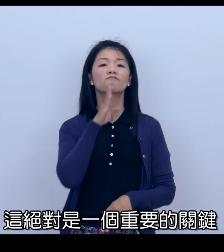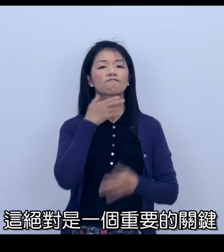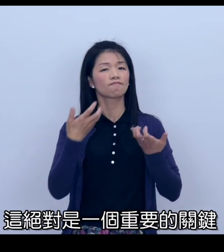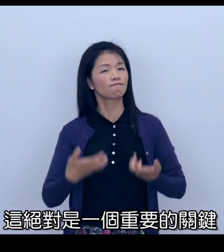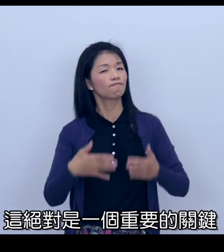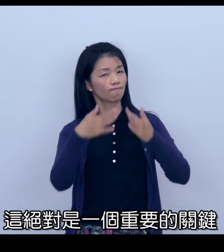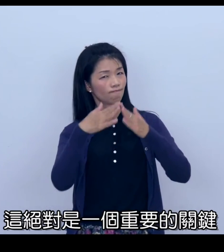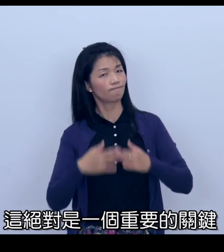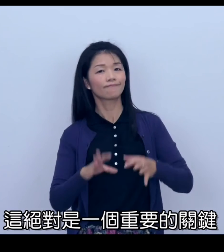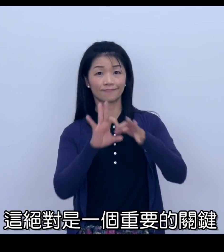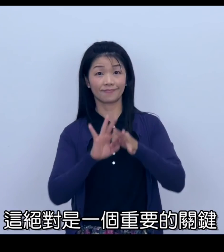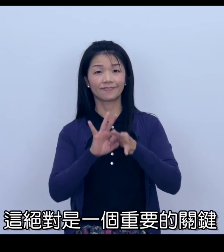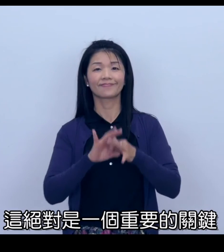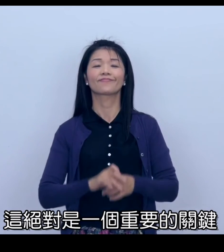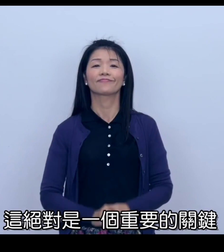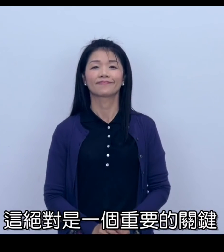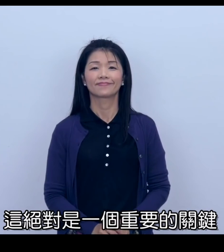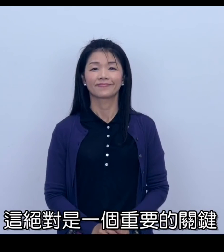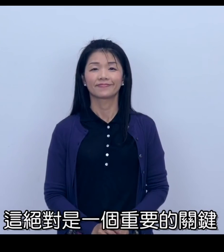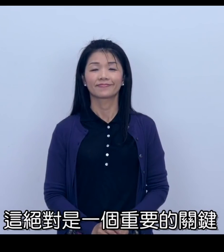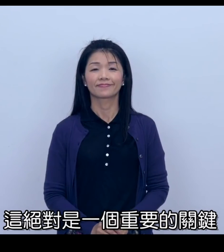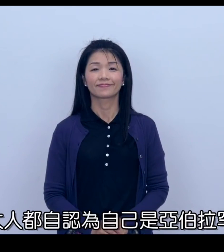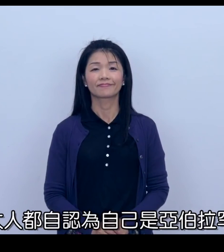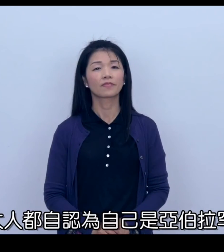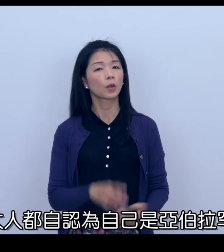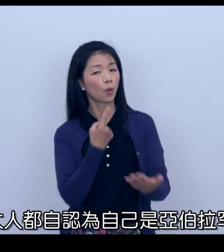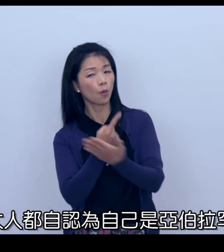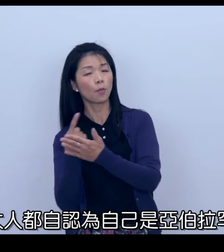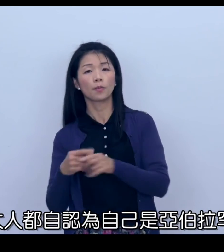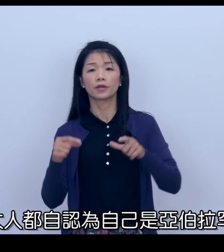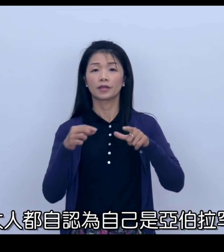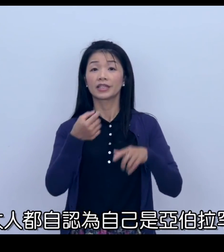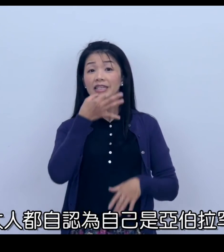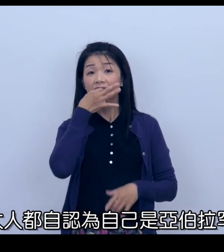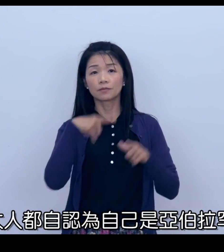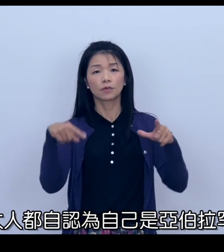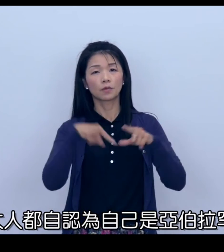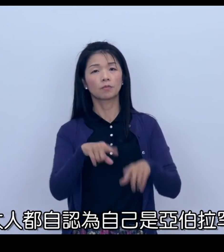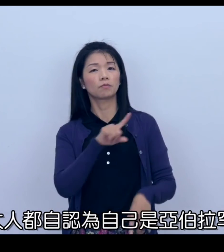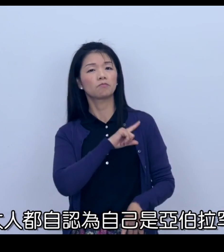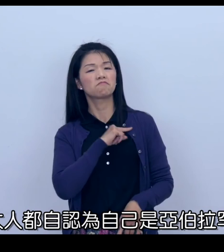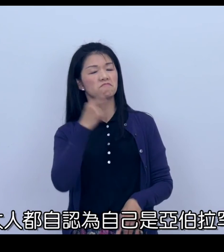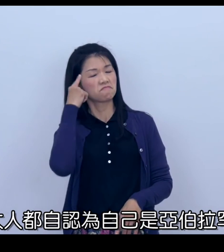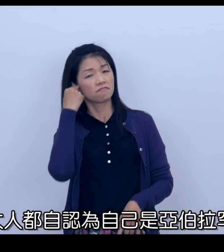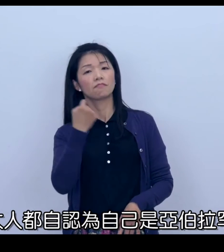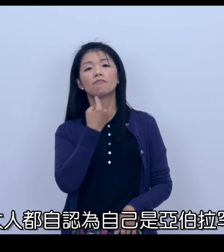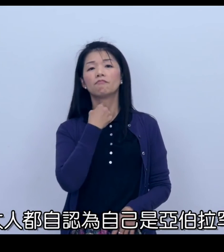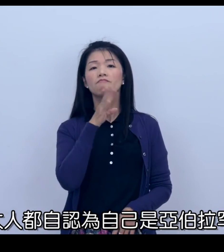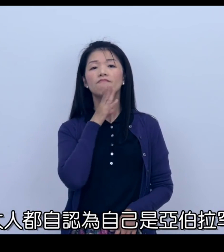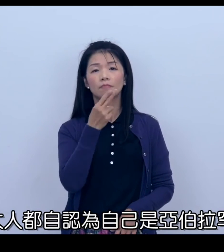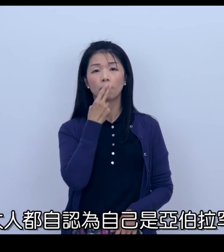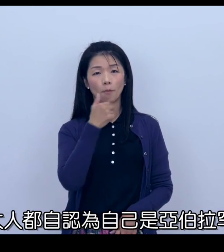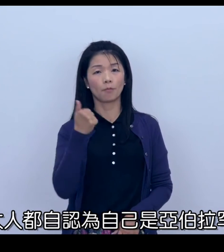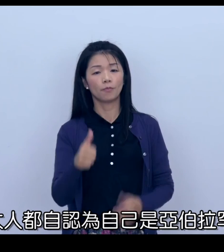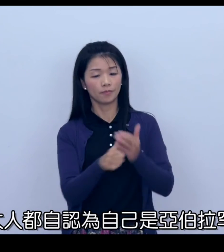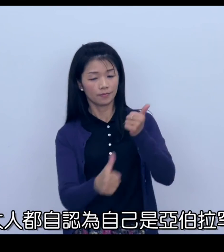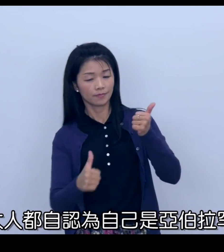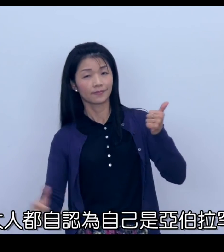一个重要的关键。每个犹太人都自认为自己是亚伯拉罕的子